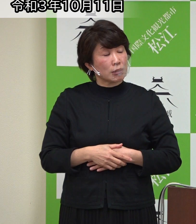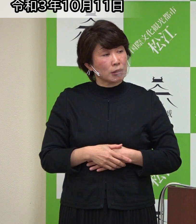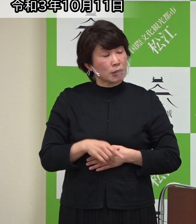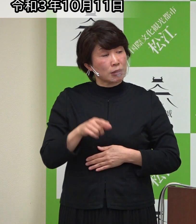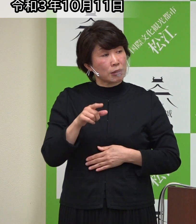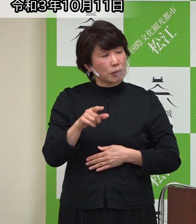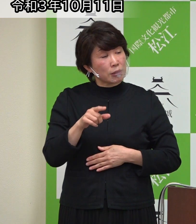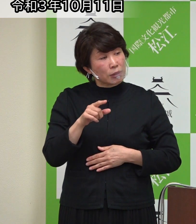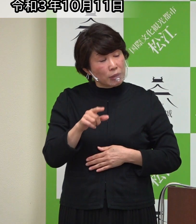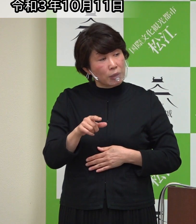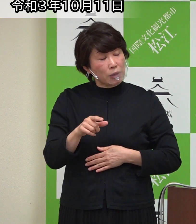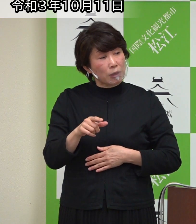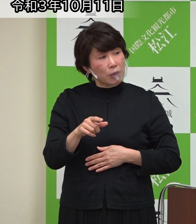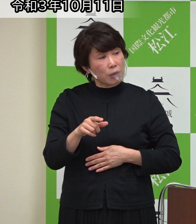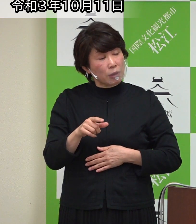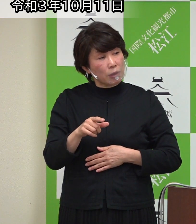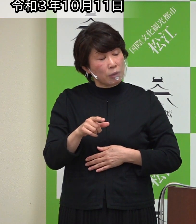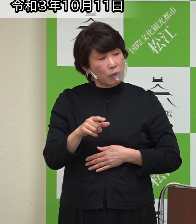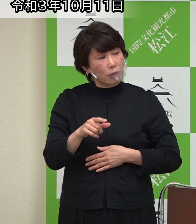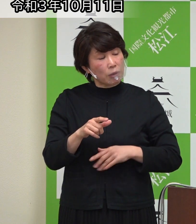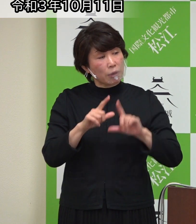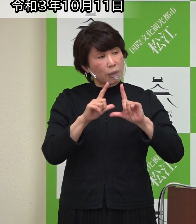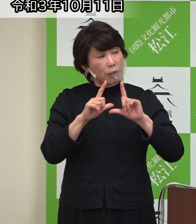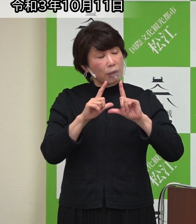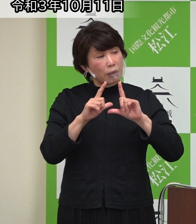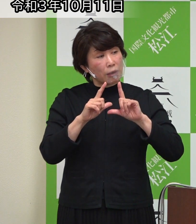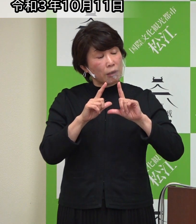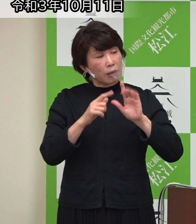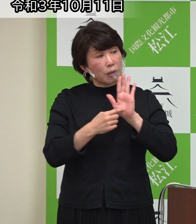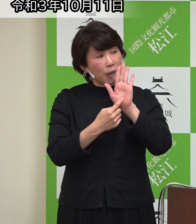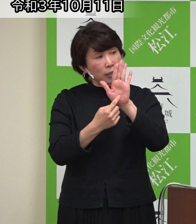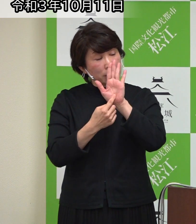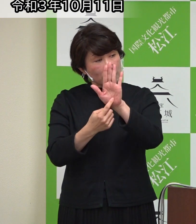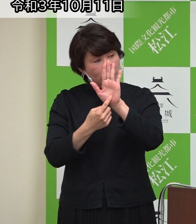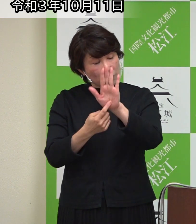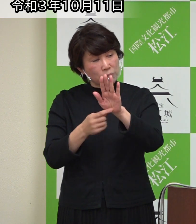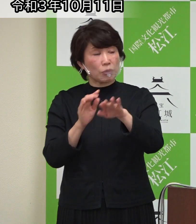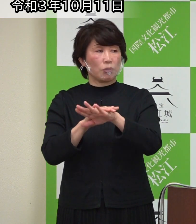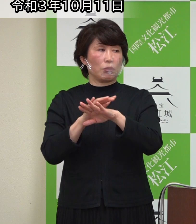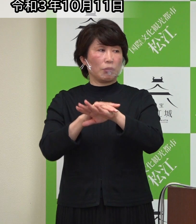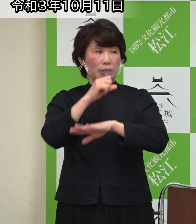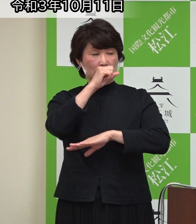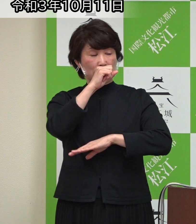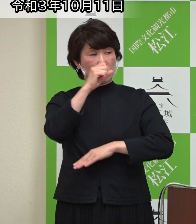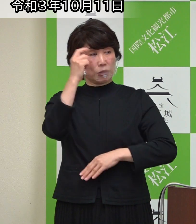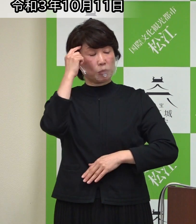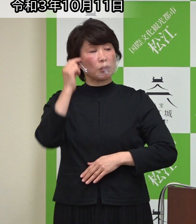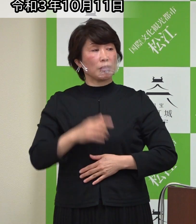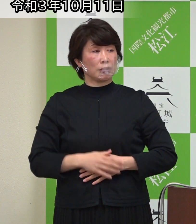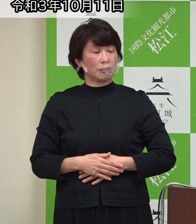ればいいんじゃないかなとは思ったということだけお伝えしておきます。 わかりました、はい、ありがとうございます。